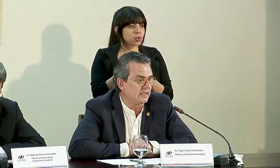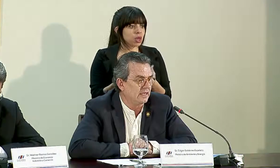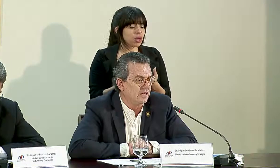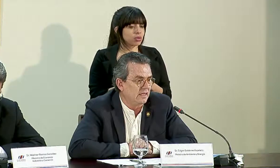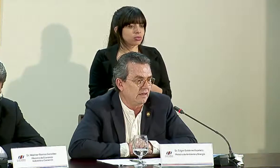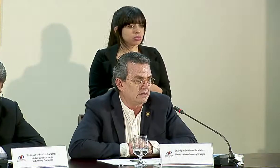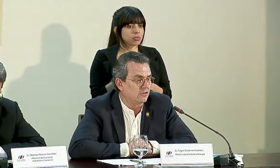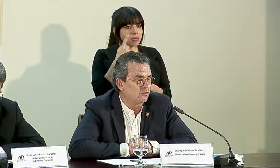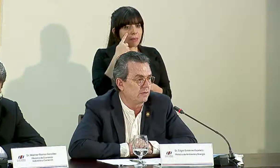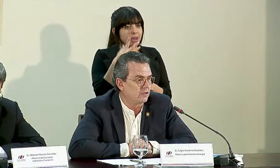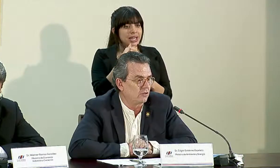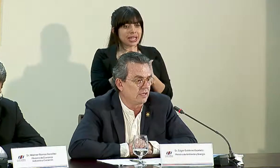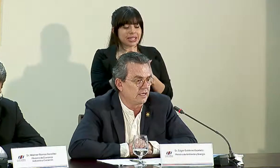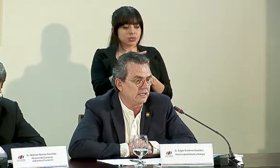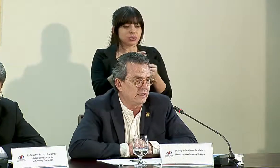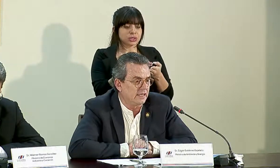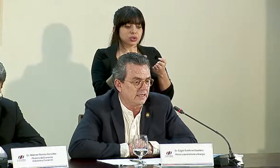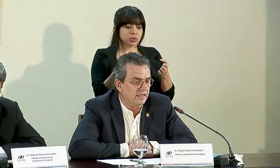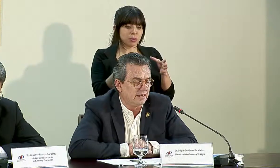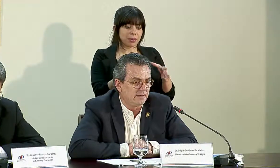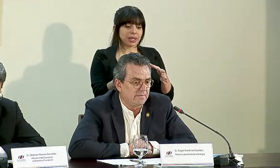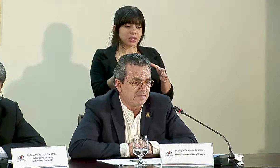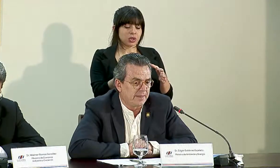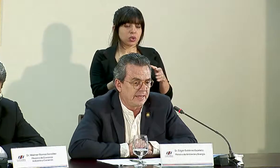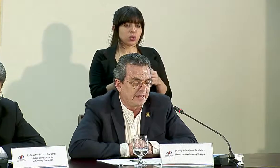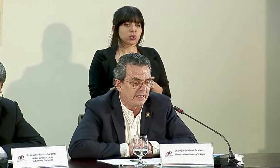parece que debe ser instrumento